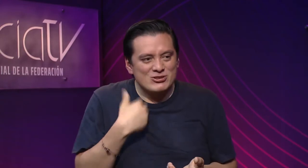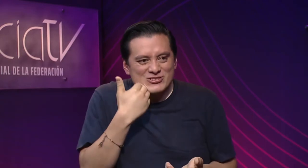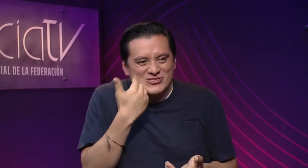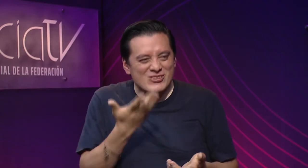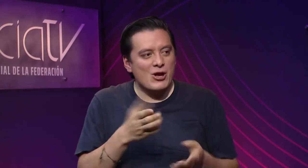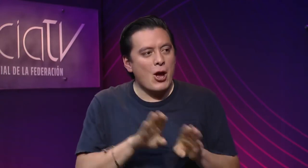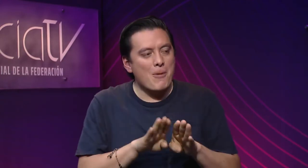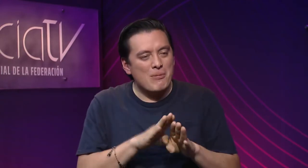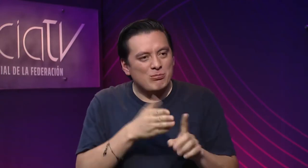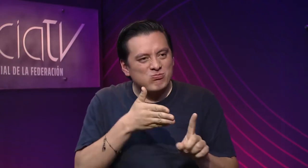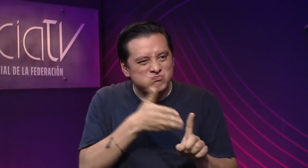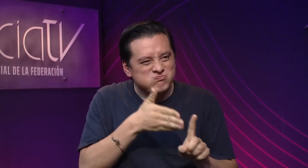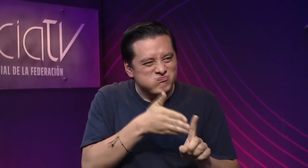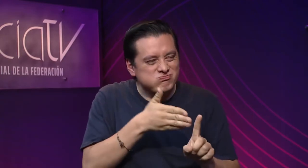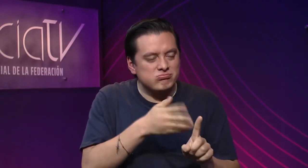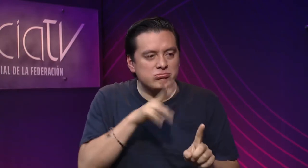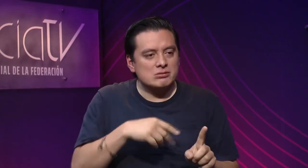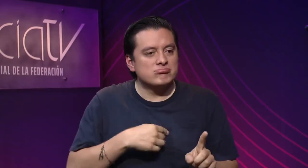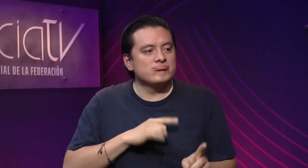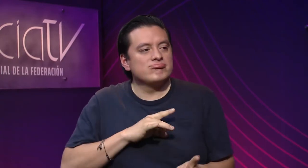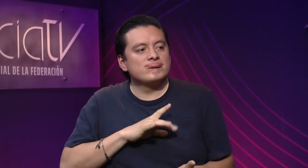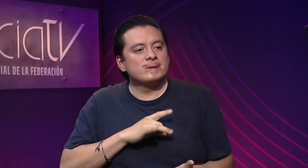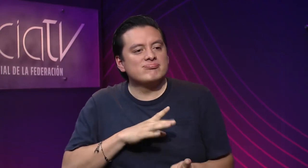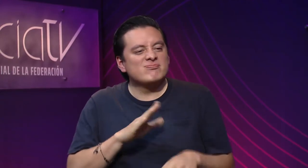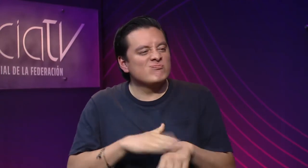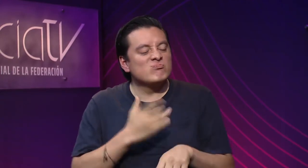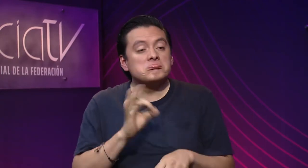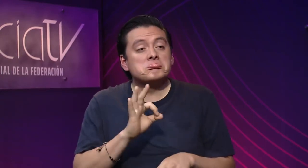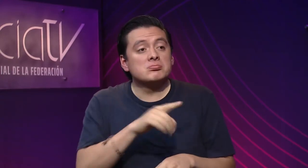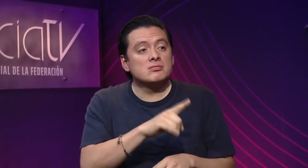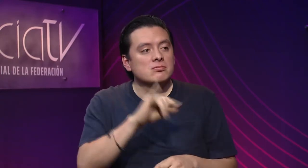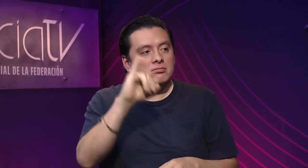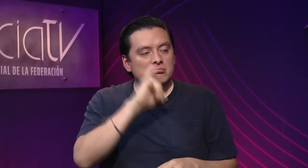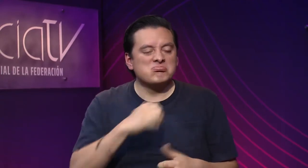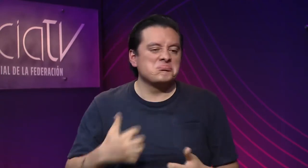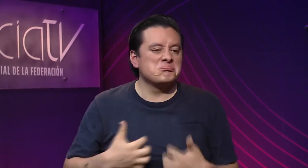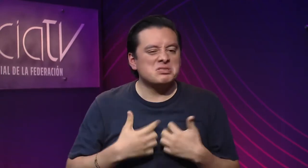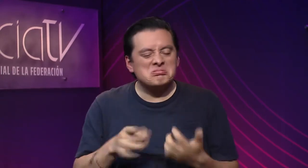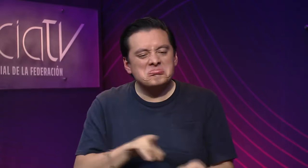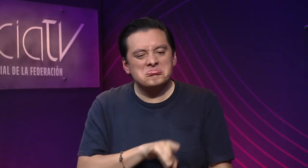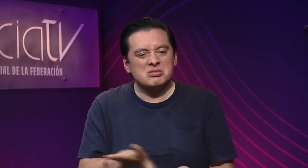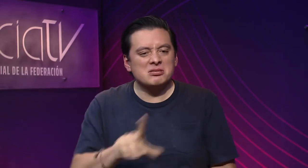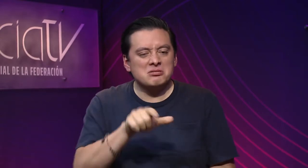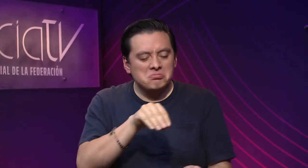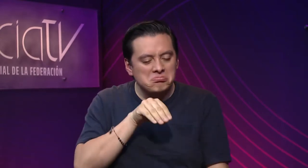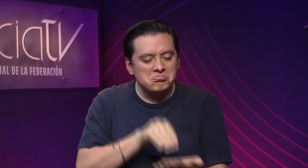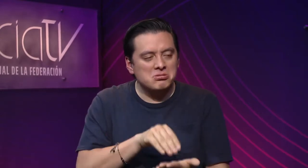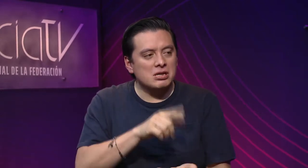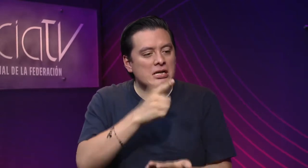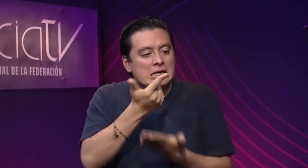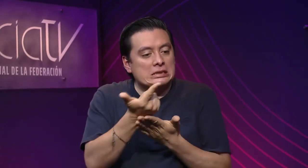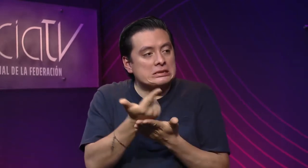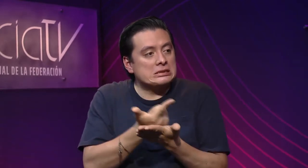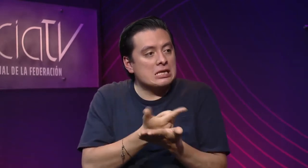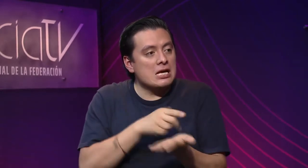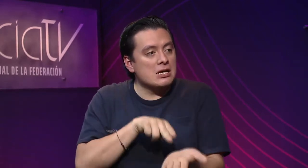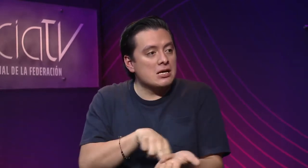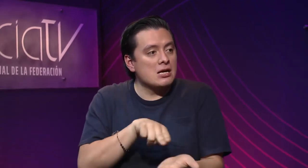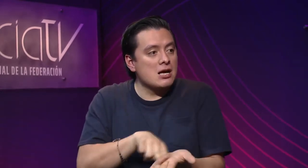molestaba. Y no solo me molestaba, la verdad es que me entristecía encontrarme con estas limitantes. Y tampoco quise insistir